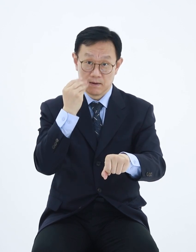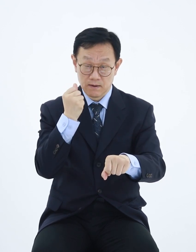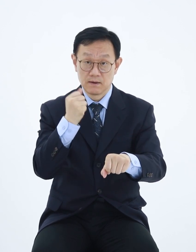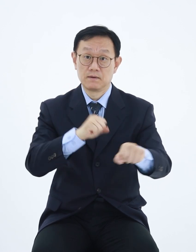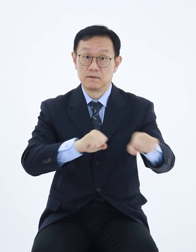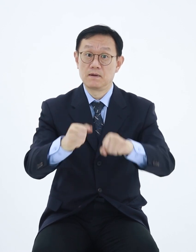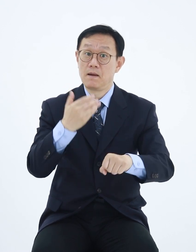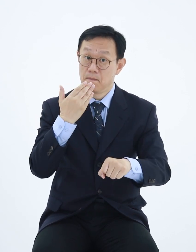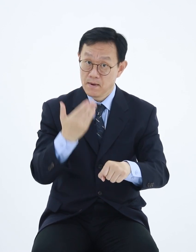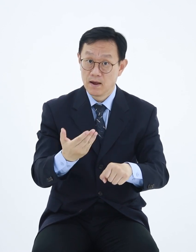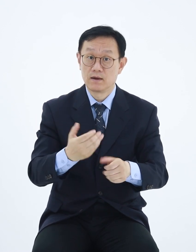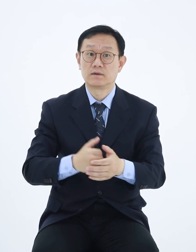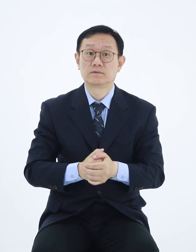이행될 수 있을 것입니다.